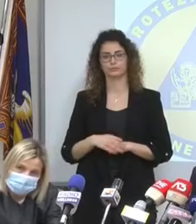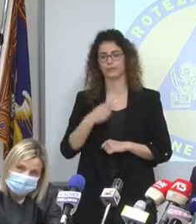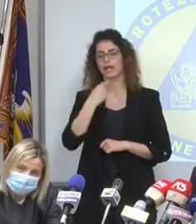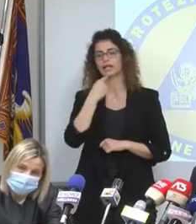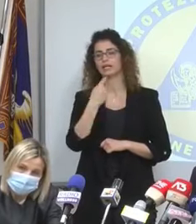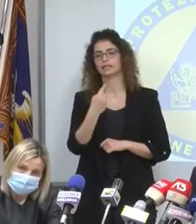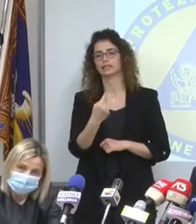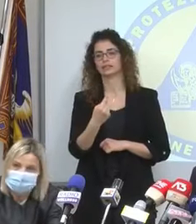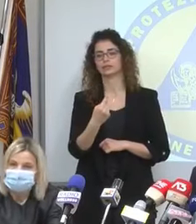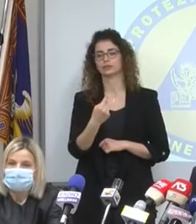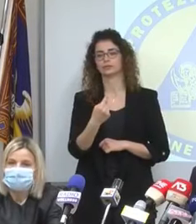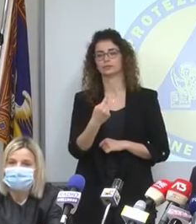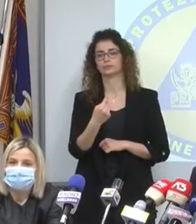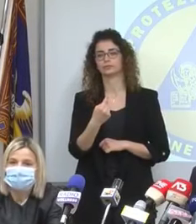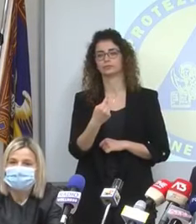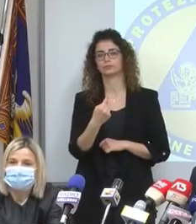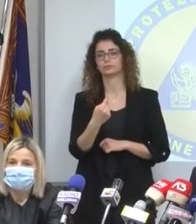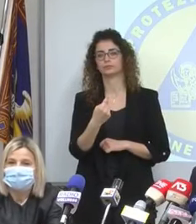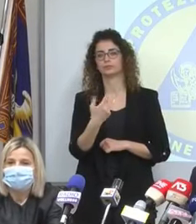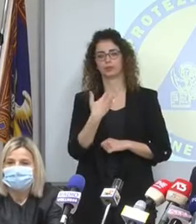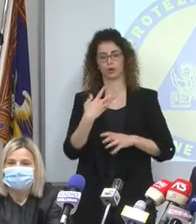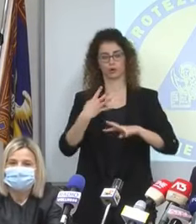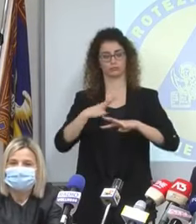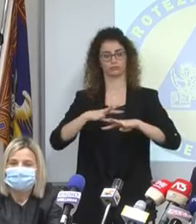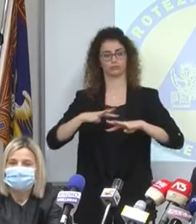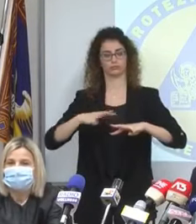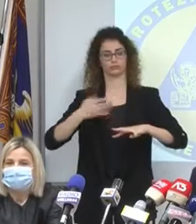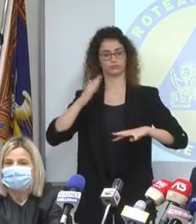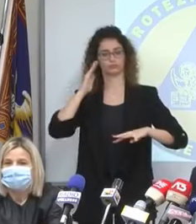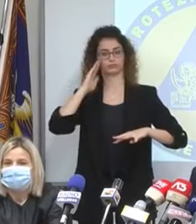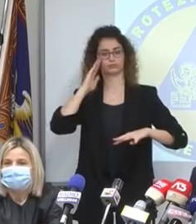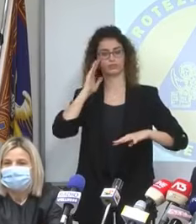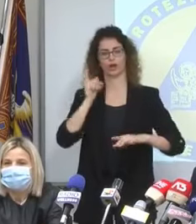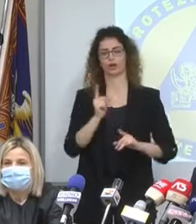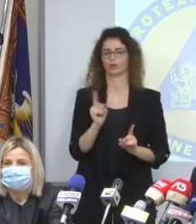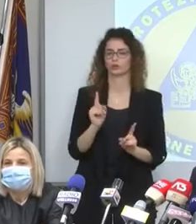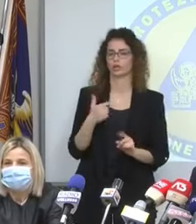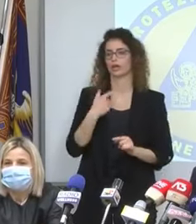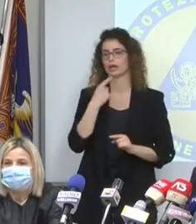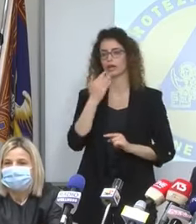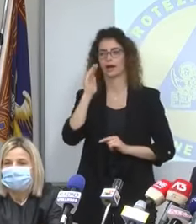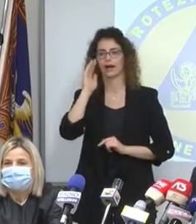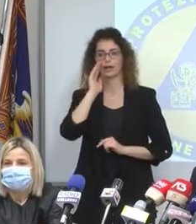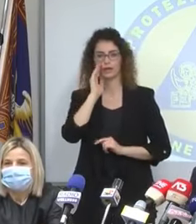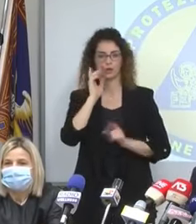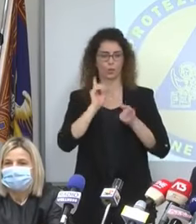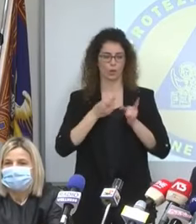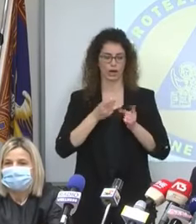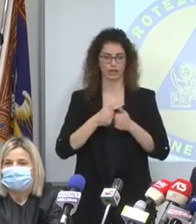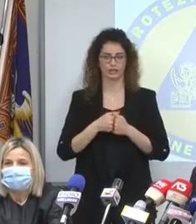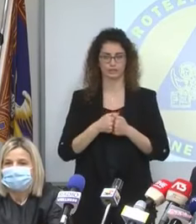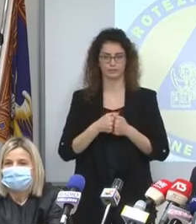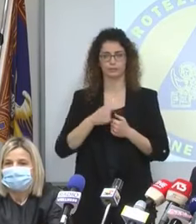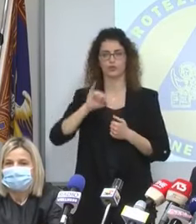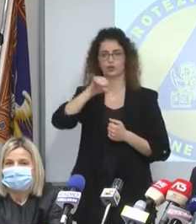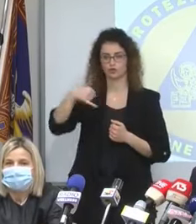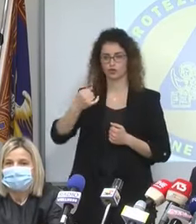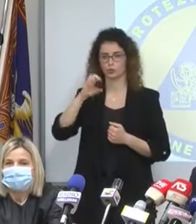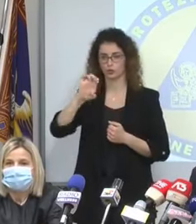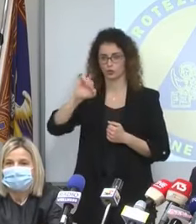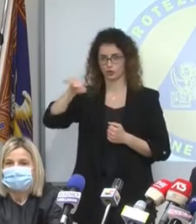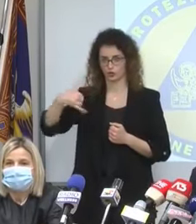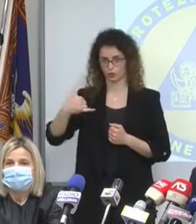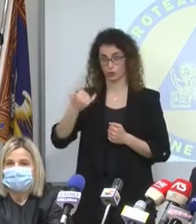messo sulla graticola. No, ha messo sull'attenzione, diciamo così, ha dato un'avvertenza anche su Johnson